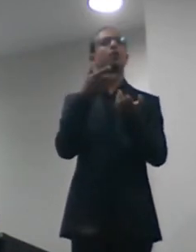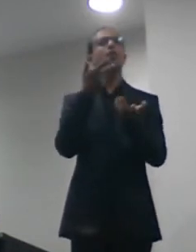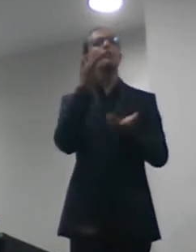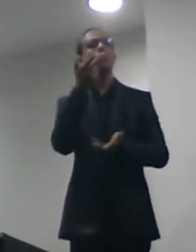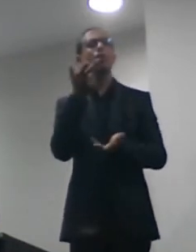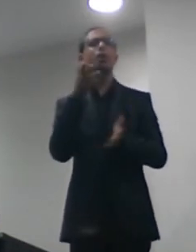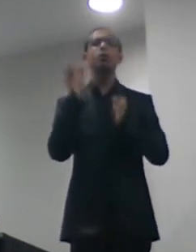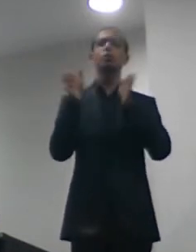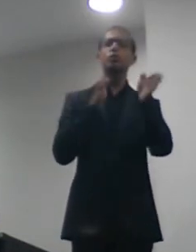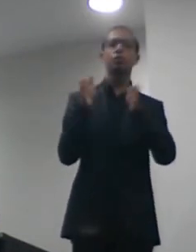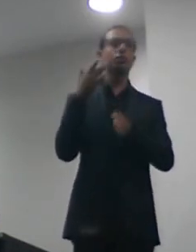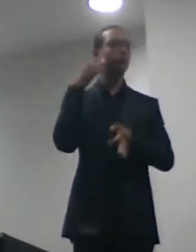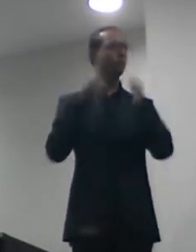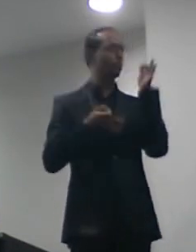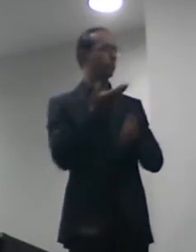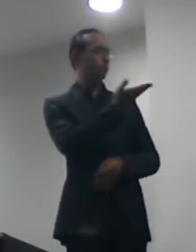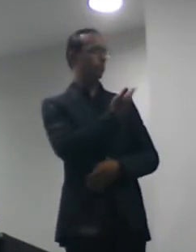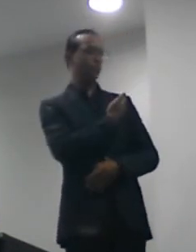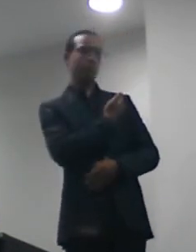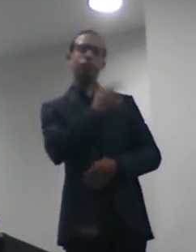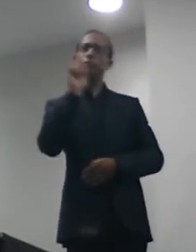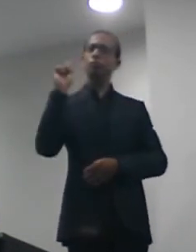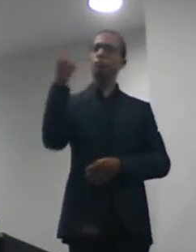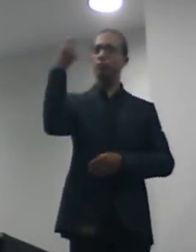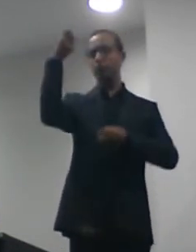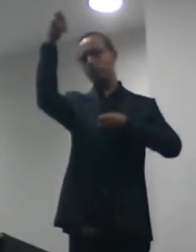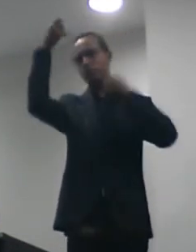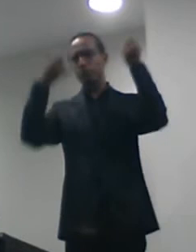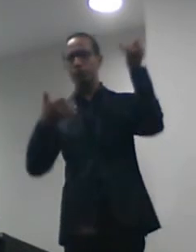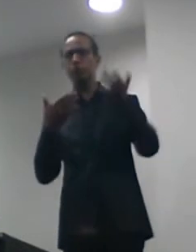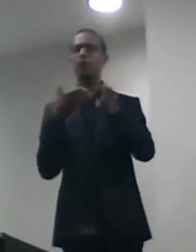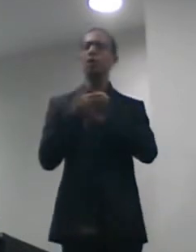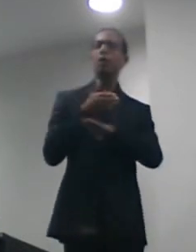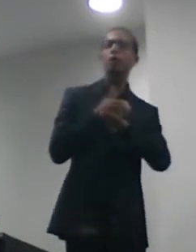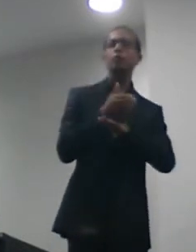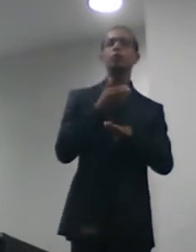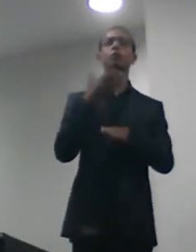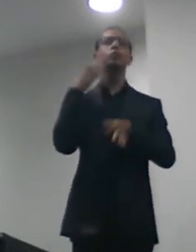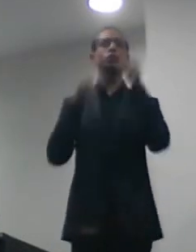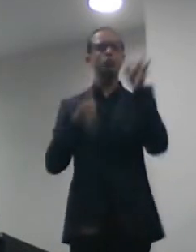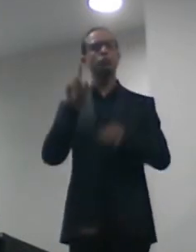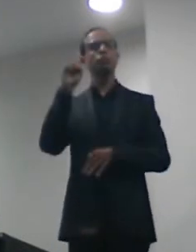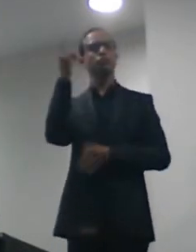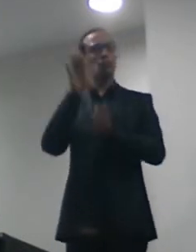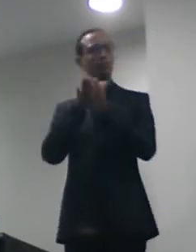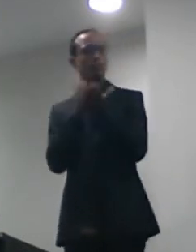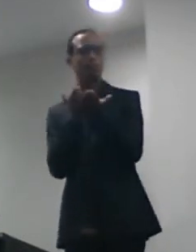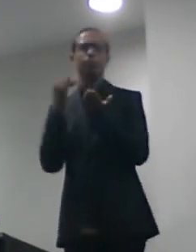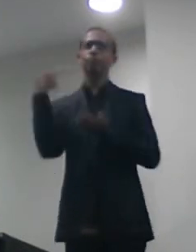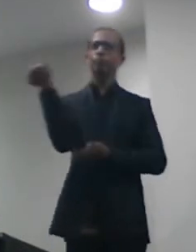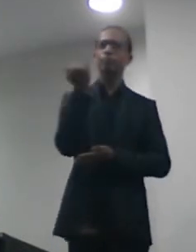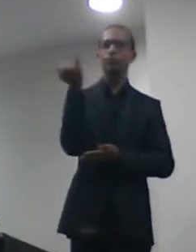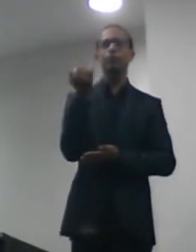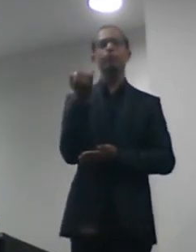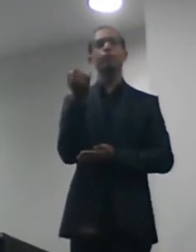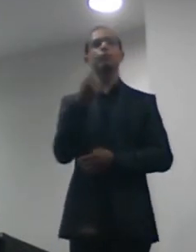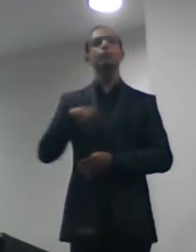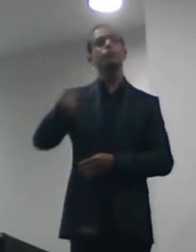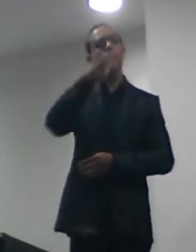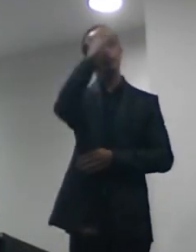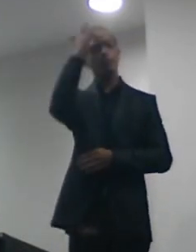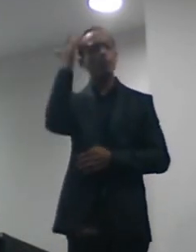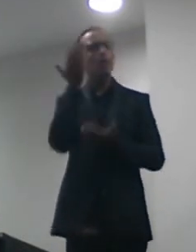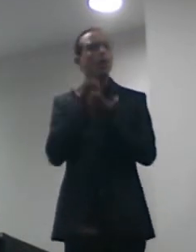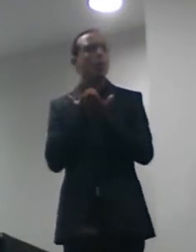acesso à justiça. A minha colega aqui, inicialmente, falou sobre o acesso à justiça, que citou um livro que é muito importante, que todas as pessoas que